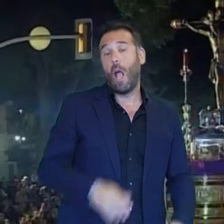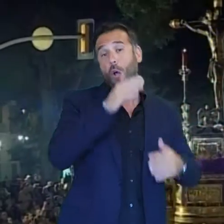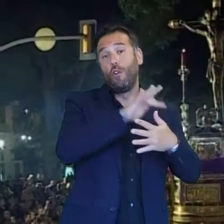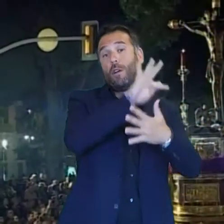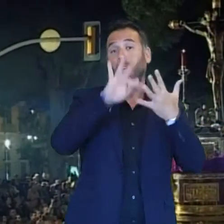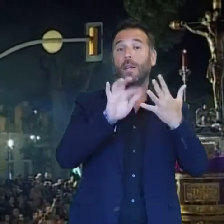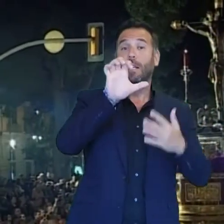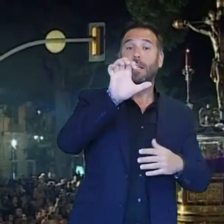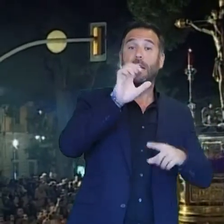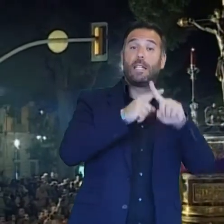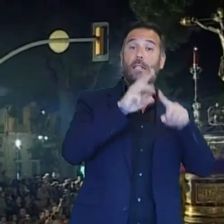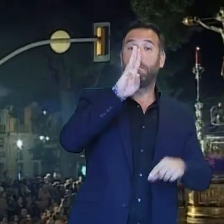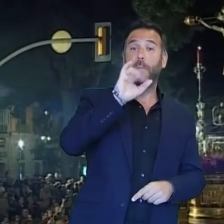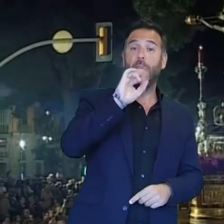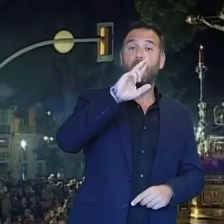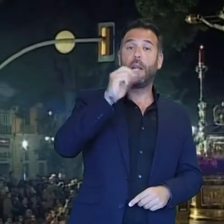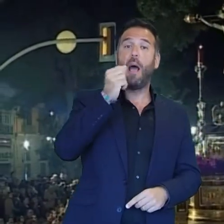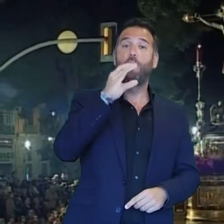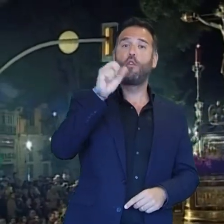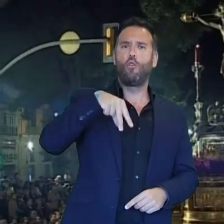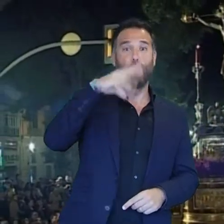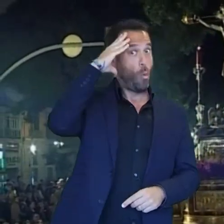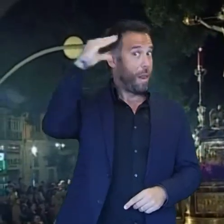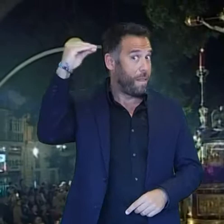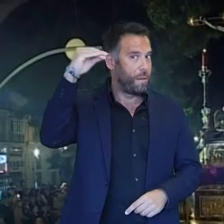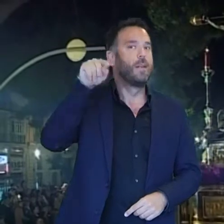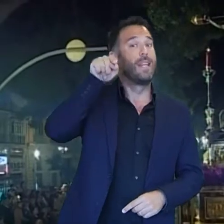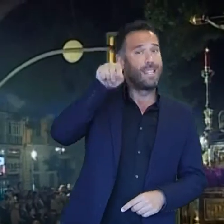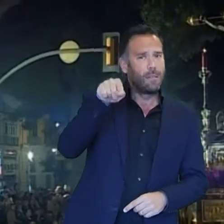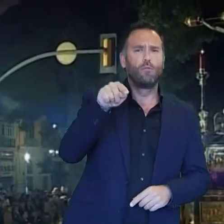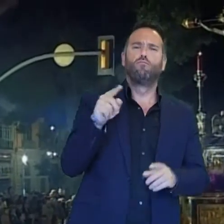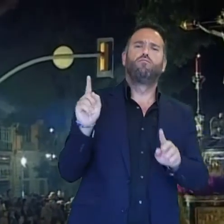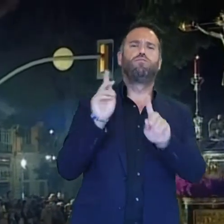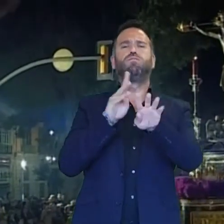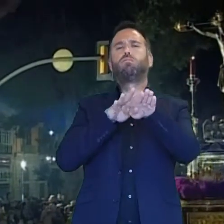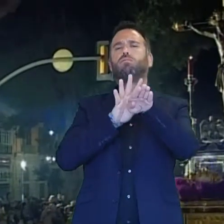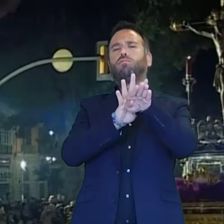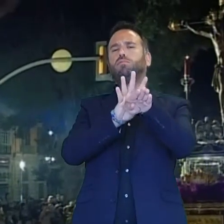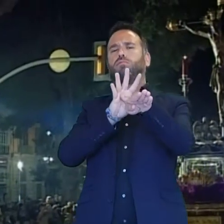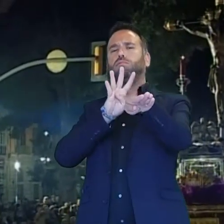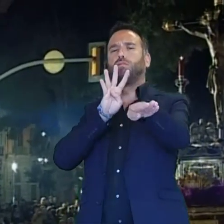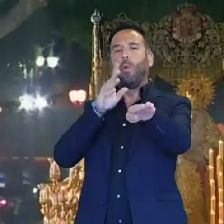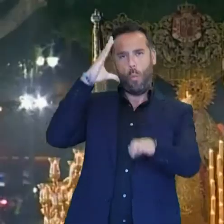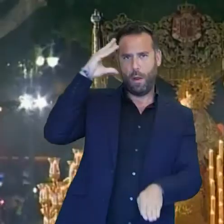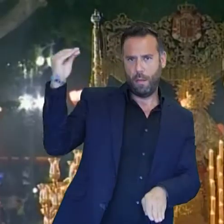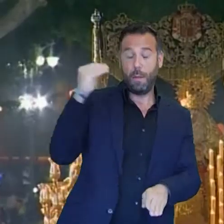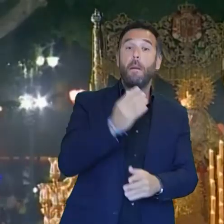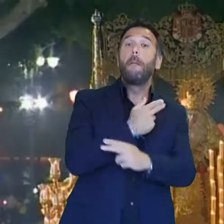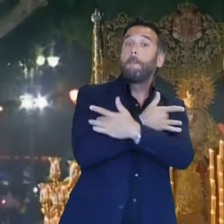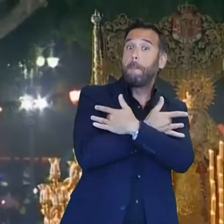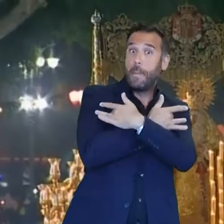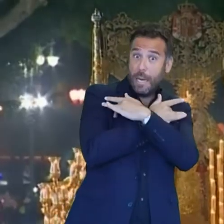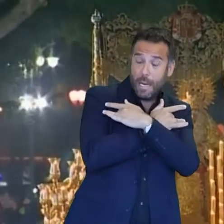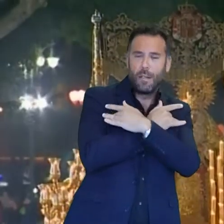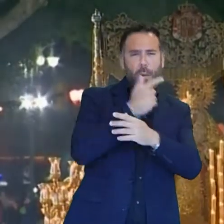Llega el turno a la expiración. Acompañada por la Guardia Civil durante su recorrido procesional, la Virgen de Dolores titular de la